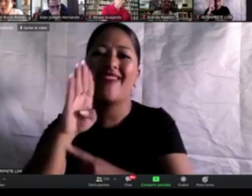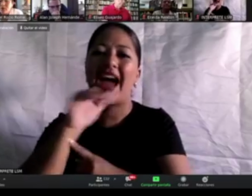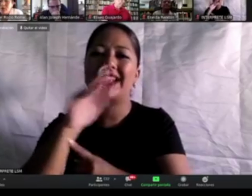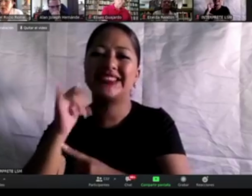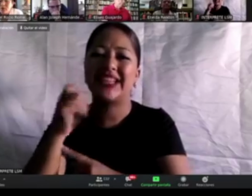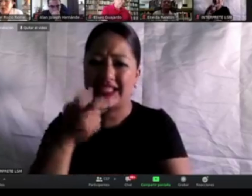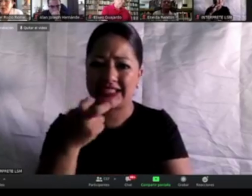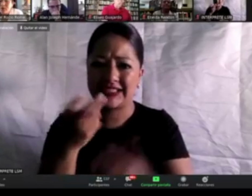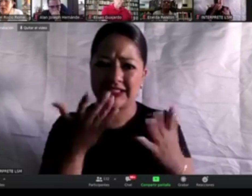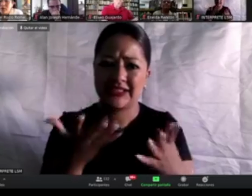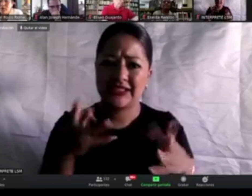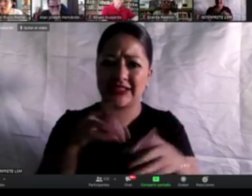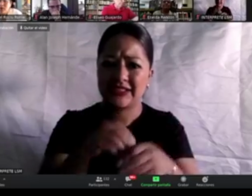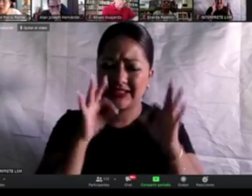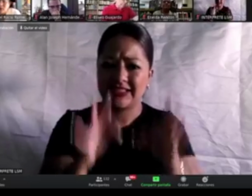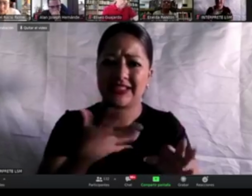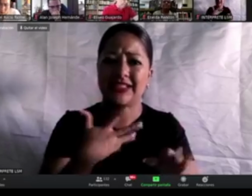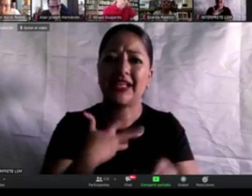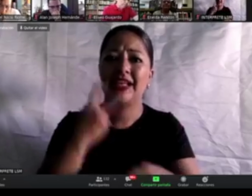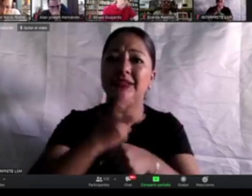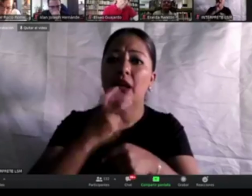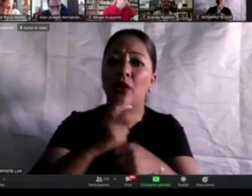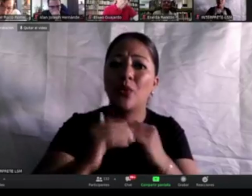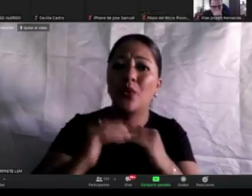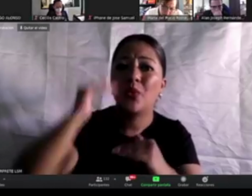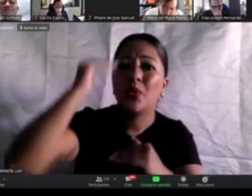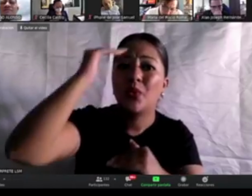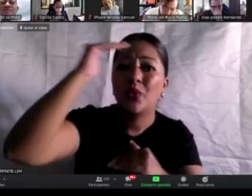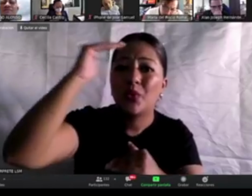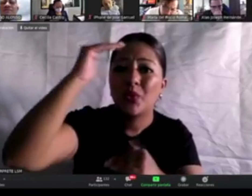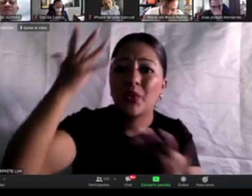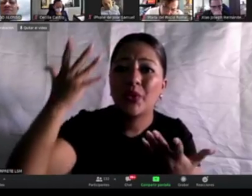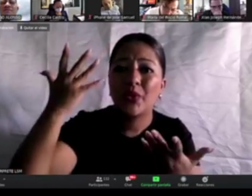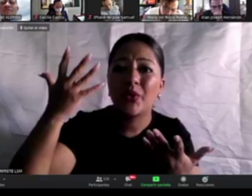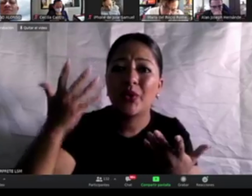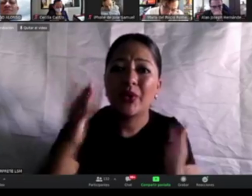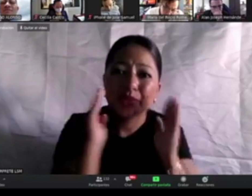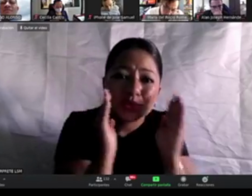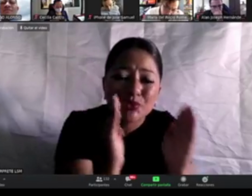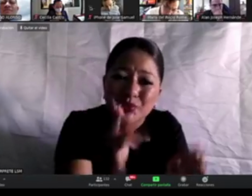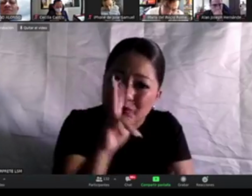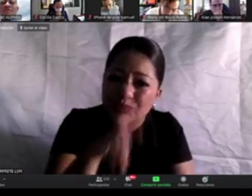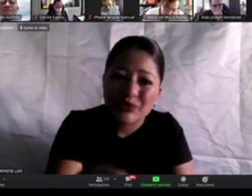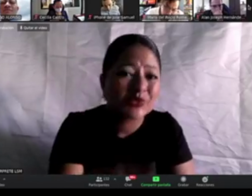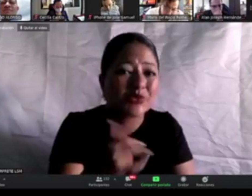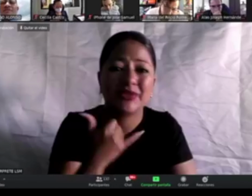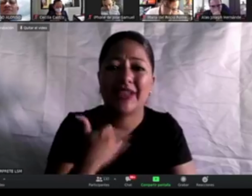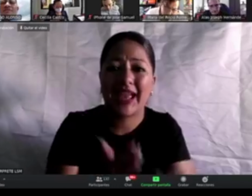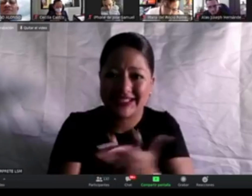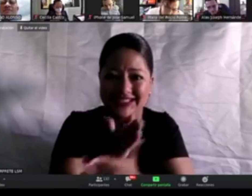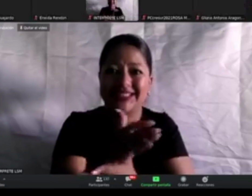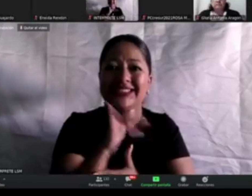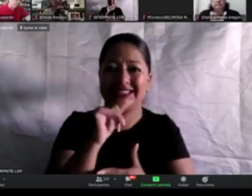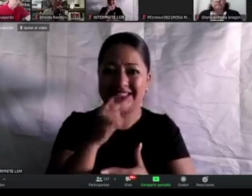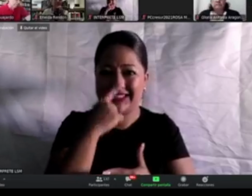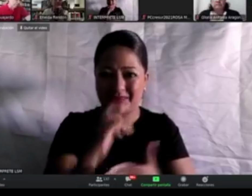estamos ubicados en un segundo piso en una cerrada una si hay acceso para